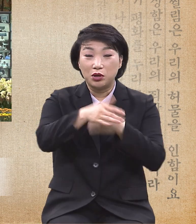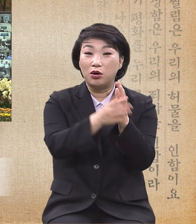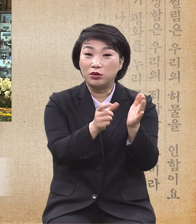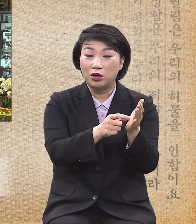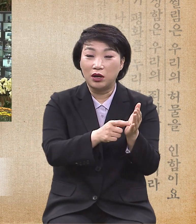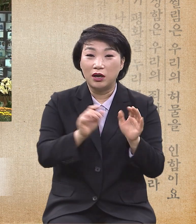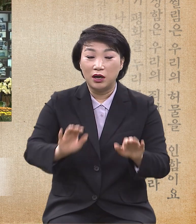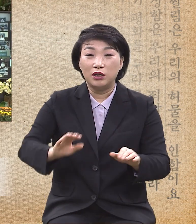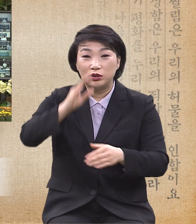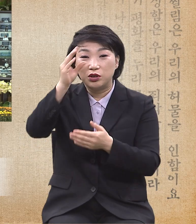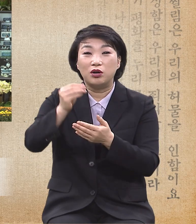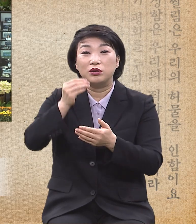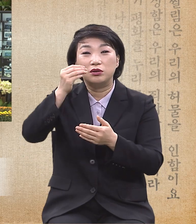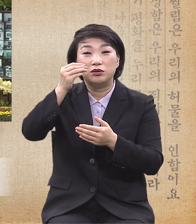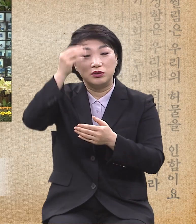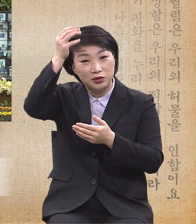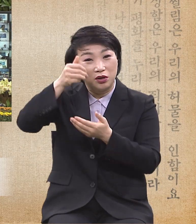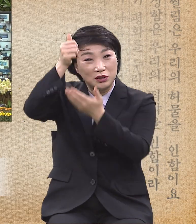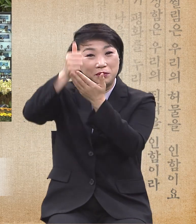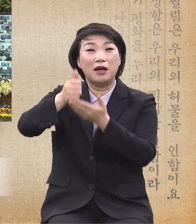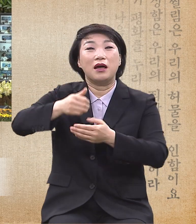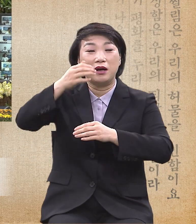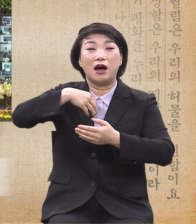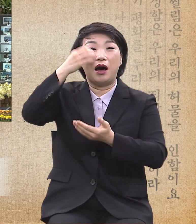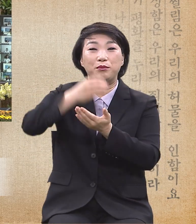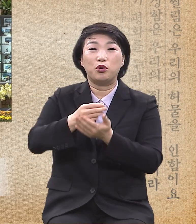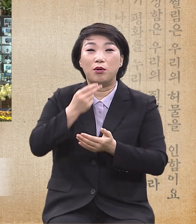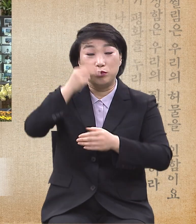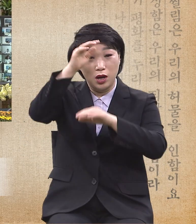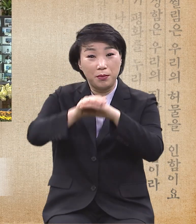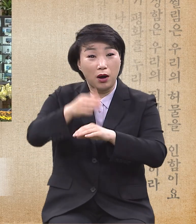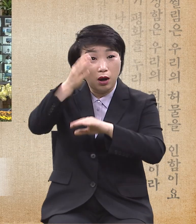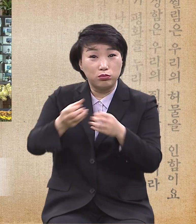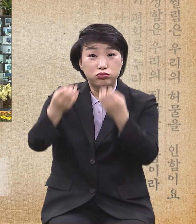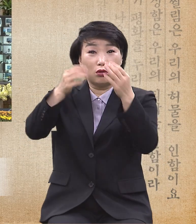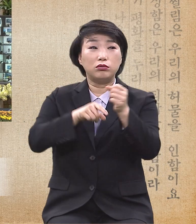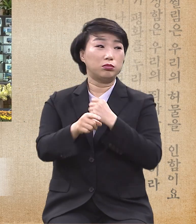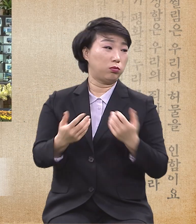성령의 감동이 없는 예배나 감사절이 무슨 의미가 있어요?